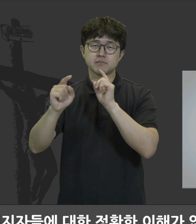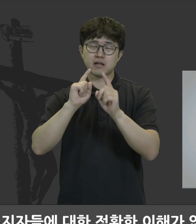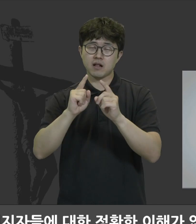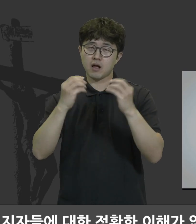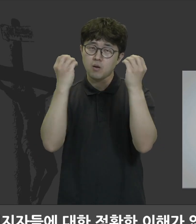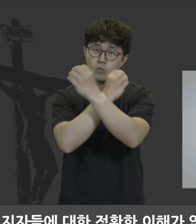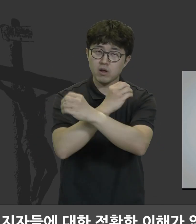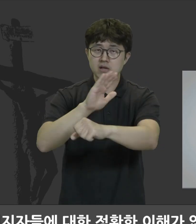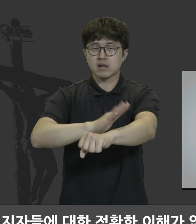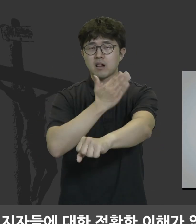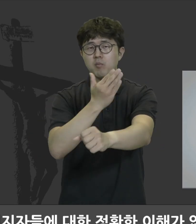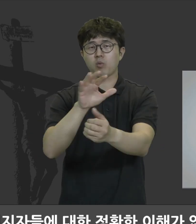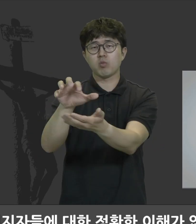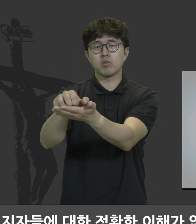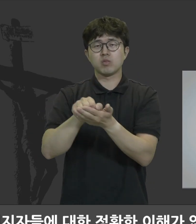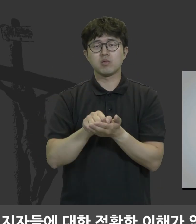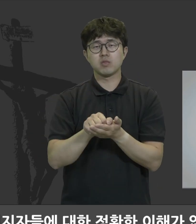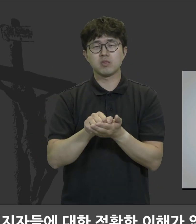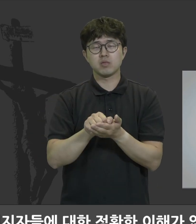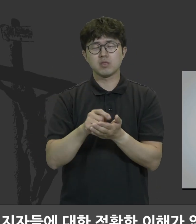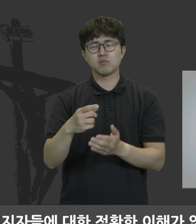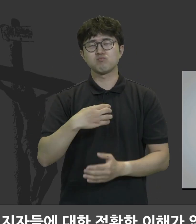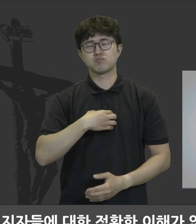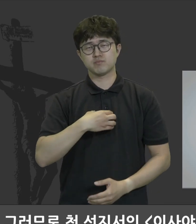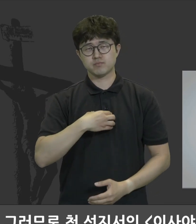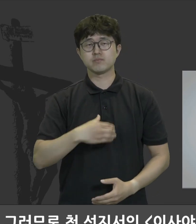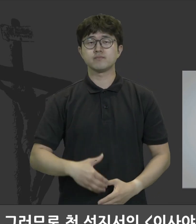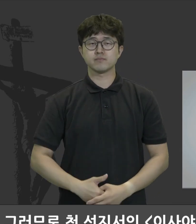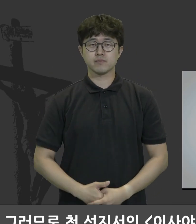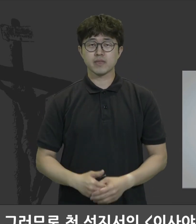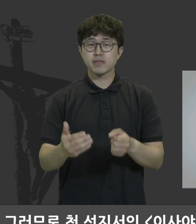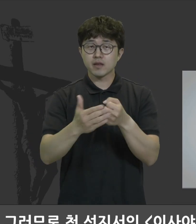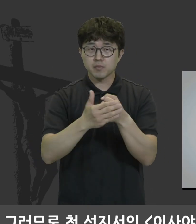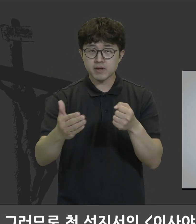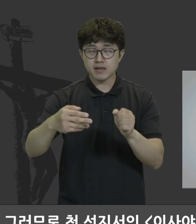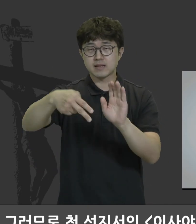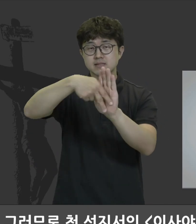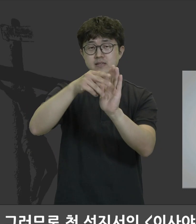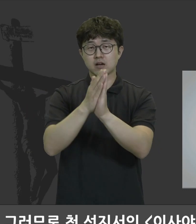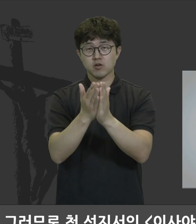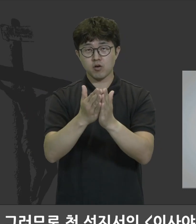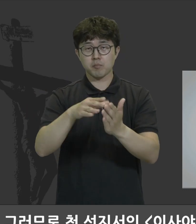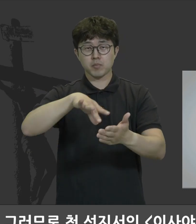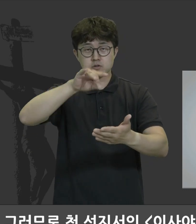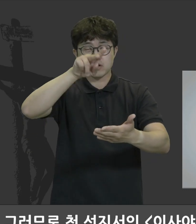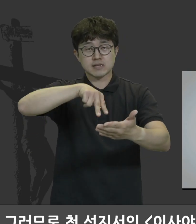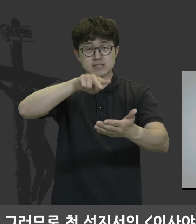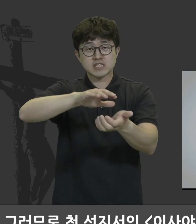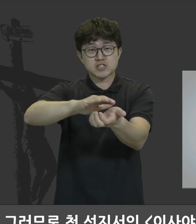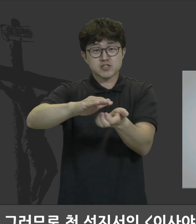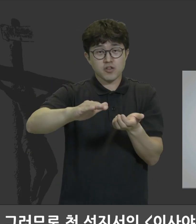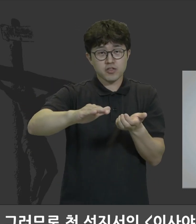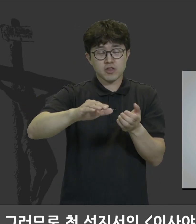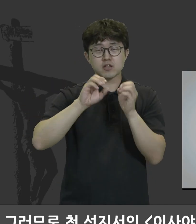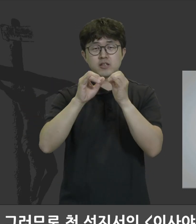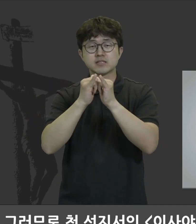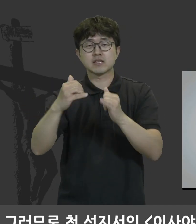오해하고 잘못 적용하게 될 것입니다. 그러므로 첫 선지서인 이사야서를 살펴보기에 앞서 선지자라는